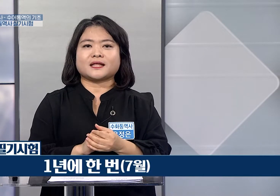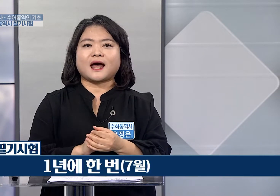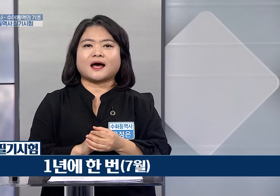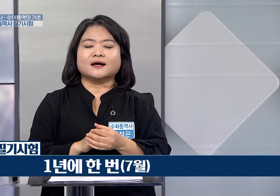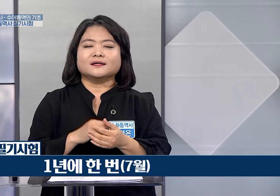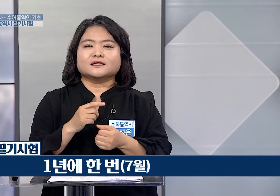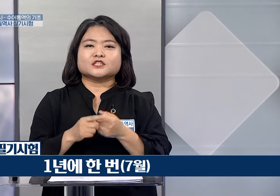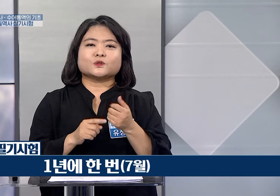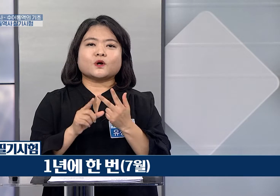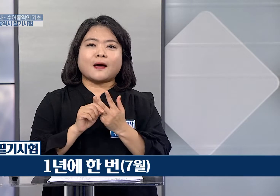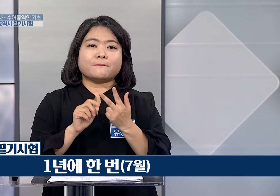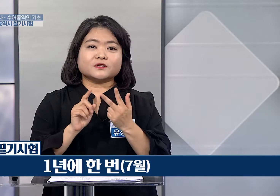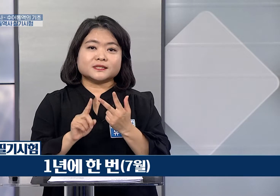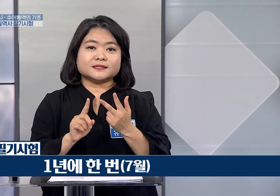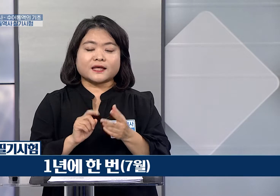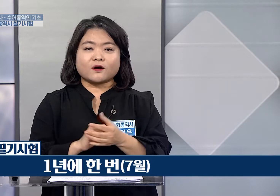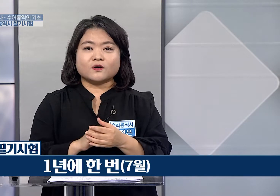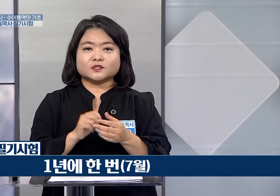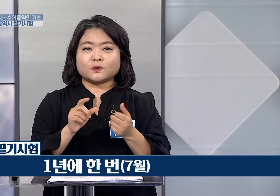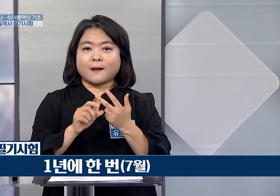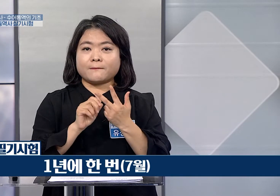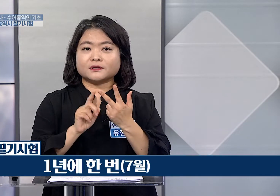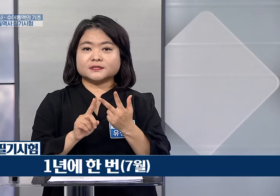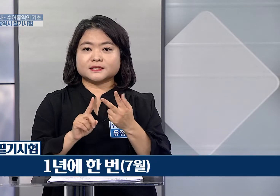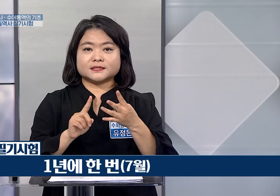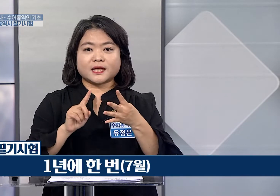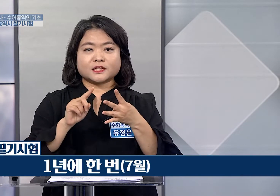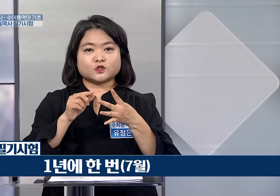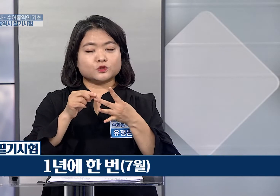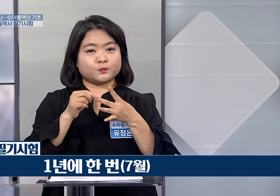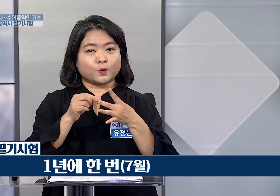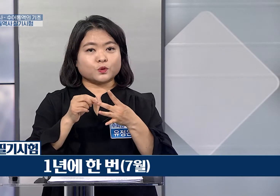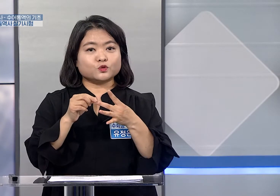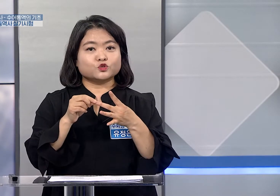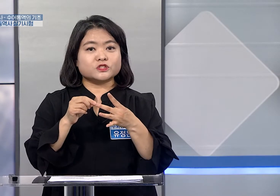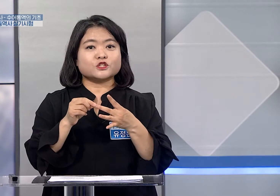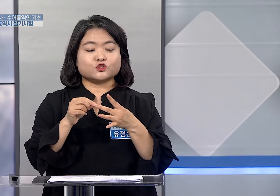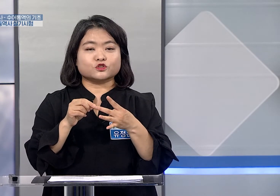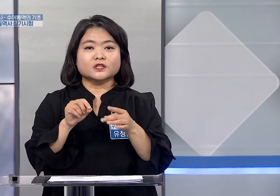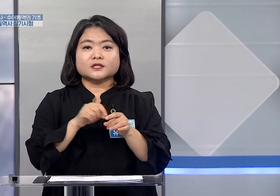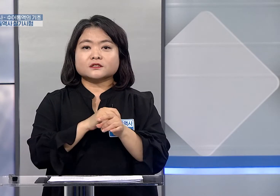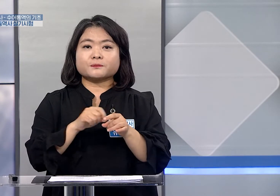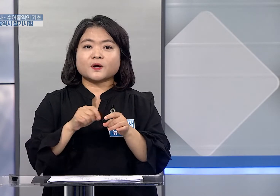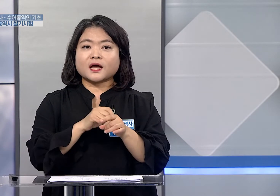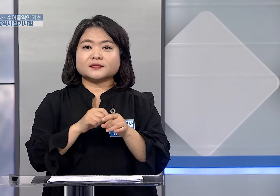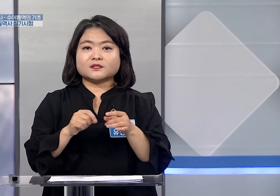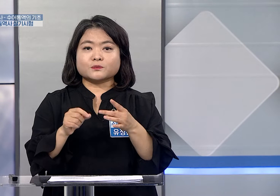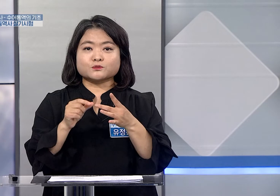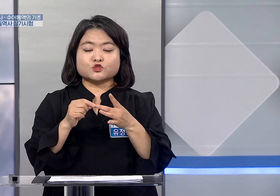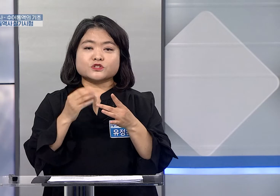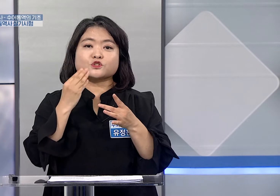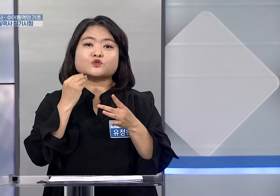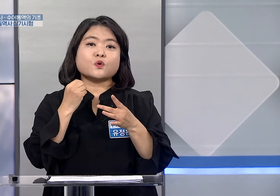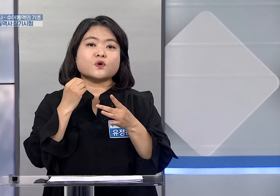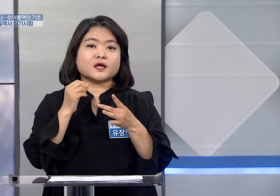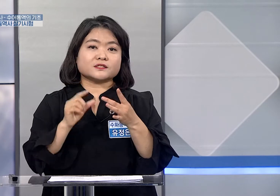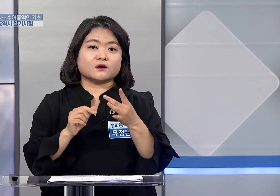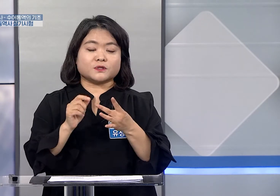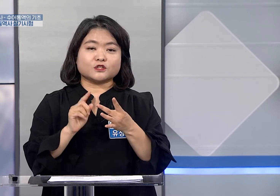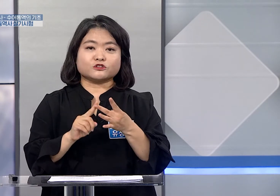칩니다. 7월 한 번 치는데요. 7월 한 번을 치는데 7월 보통은 둘째 주, 특별한 일이 없으면 둘째 주 토요일 날 시험이